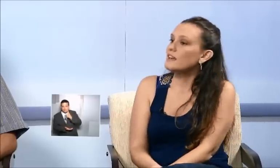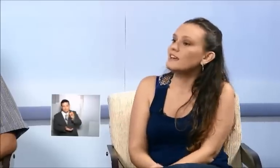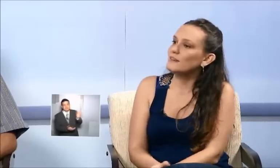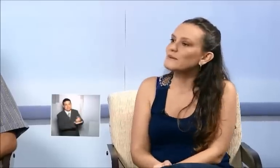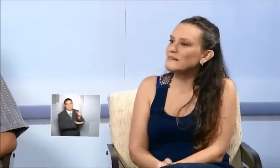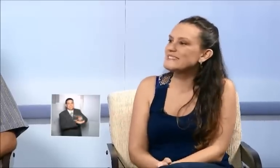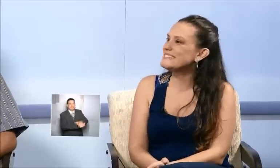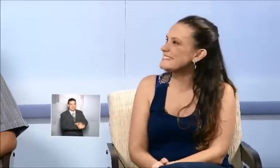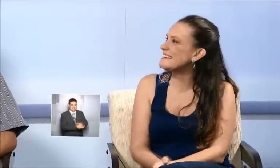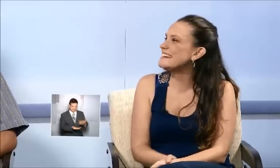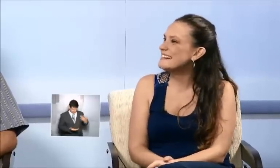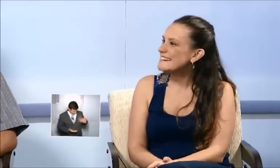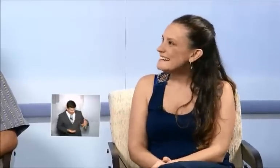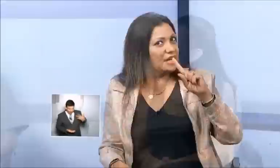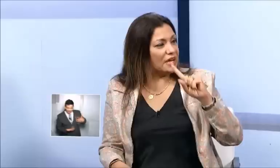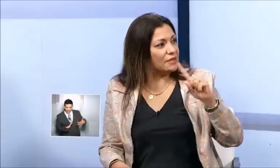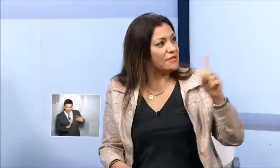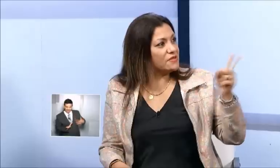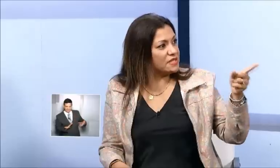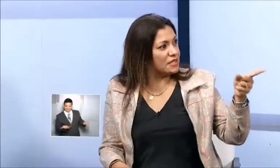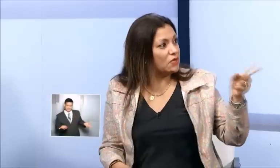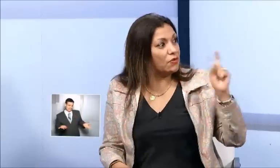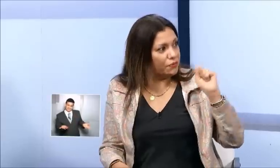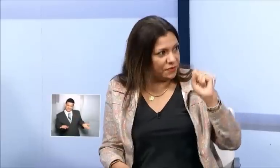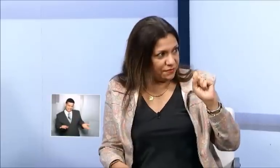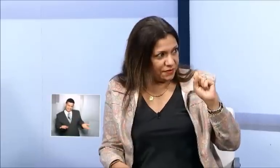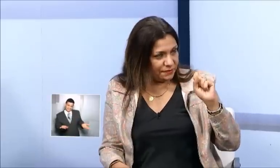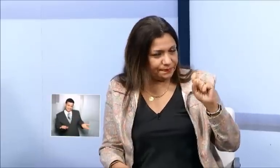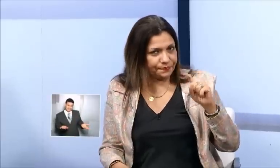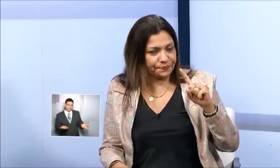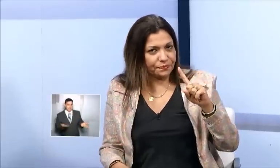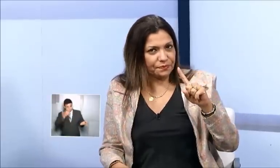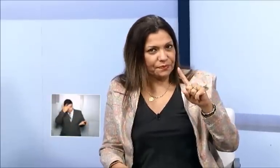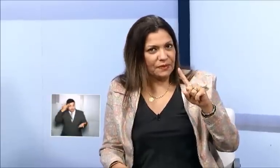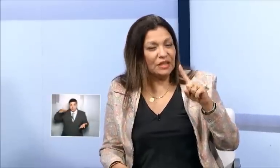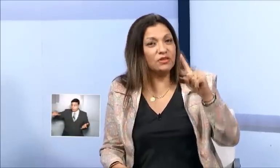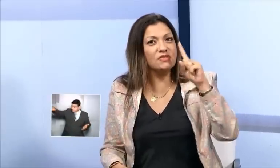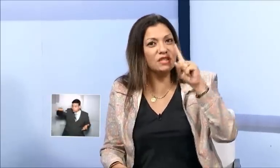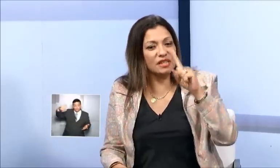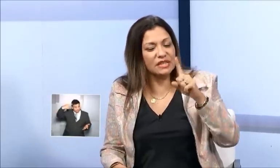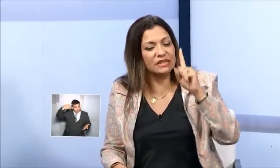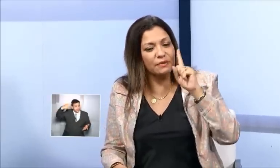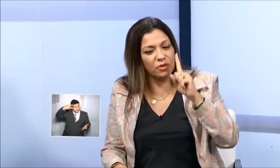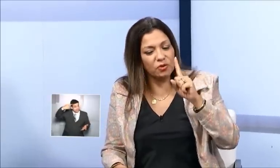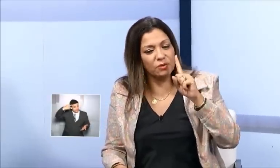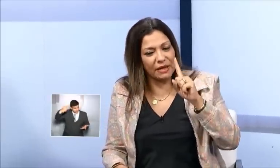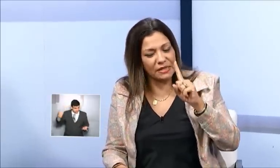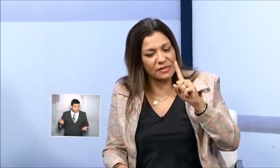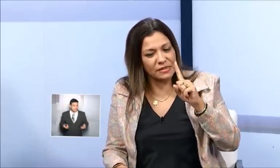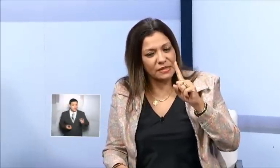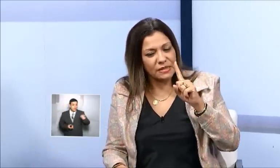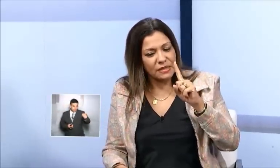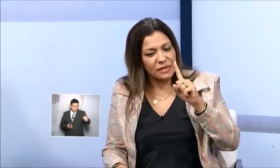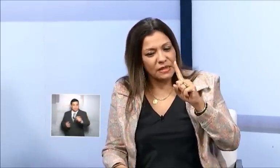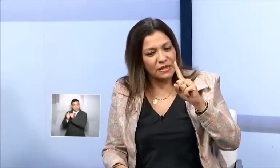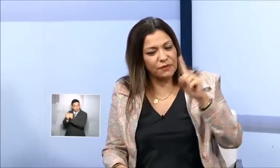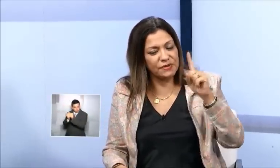casar com ele. Mas eu posso contar, eu posso até estar errada, mas você que convive, eu tenho certeza que tem muito